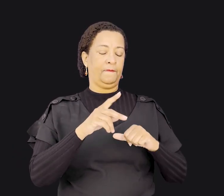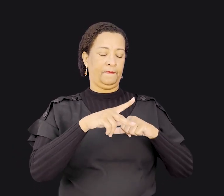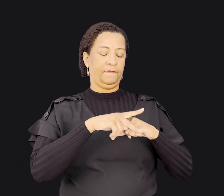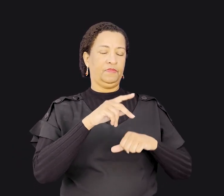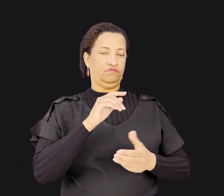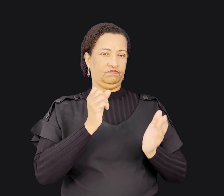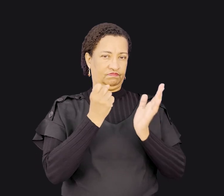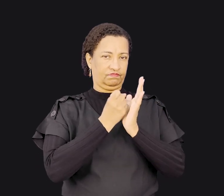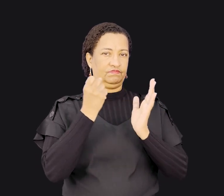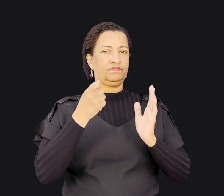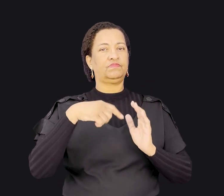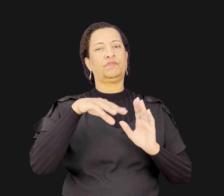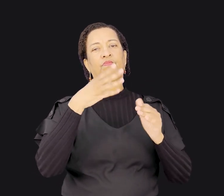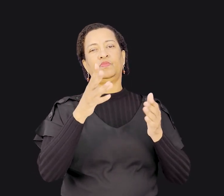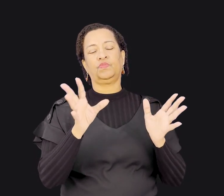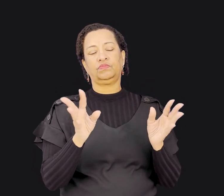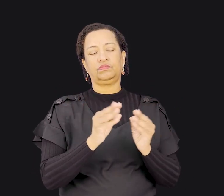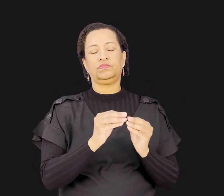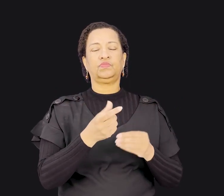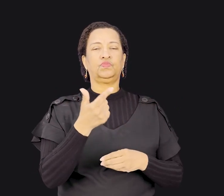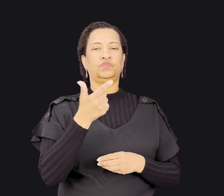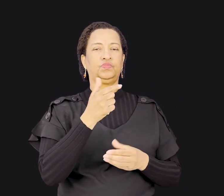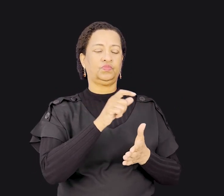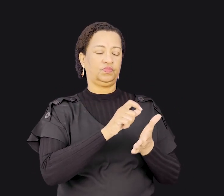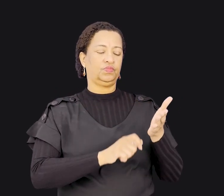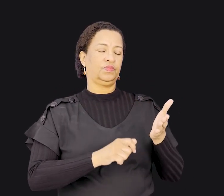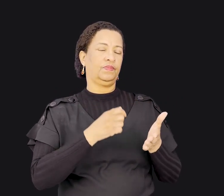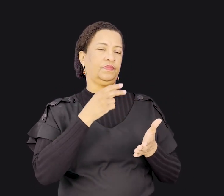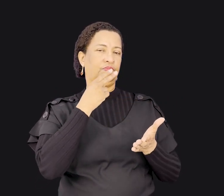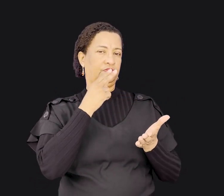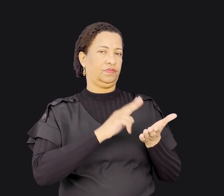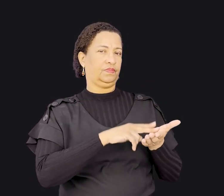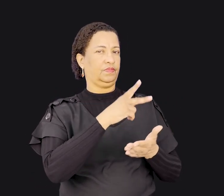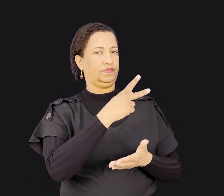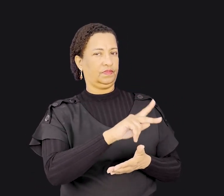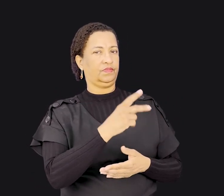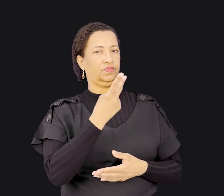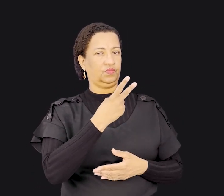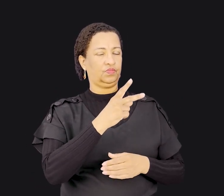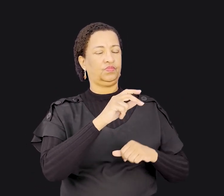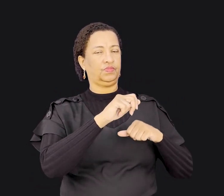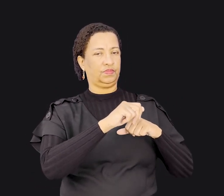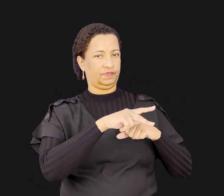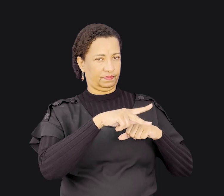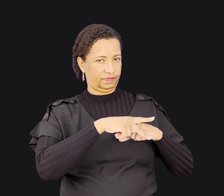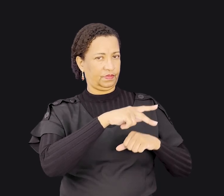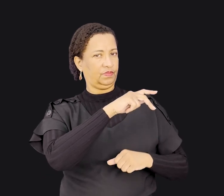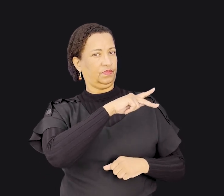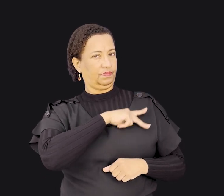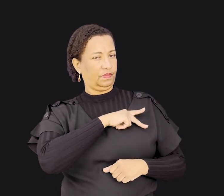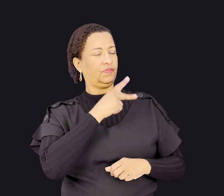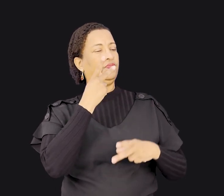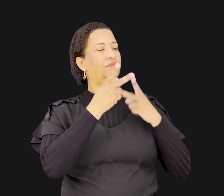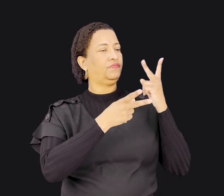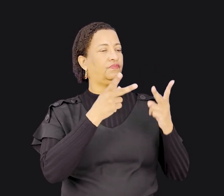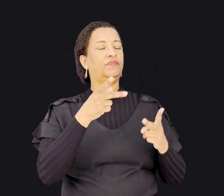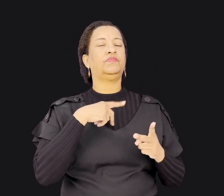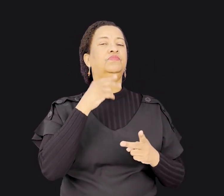quando conclui o 2º capítulo da sua carta. Os 2 apóstolos Paulo e Pedro disseram: mulheres, estão vendo o modelo de Cristo com